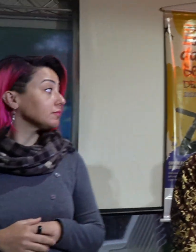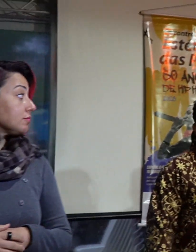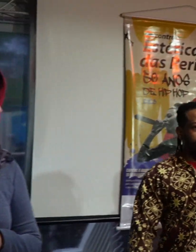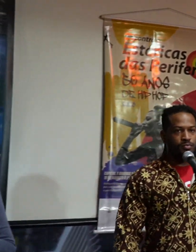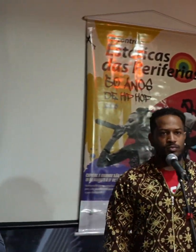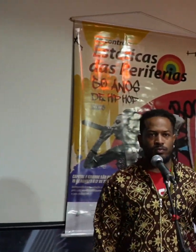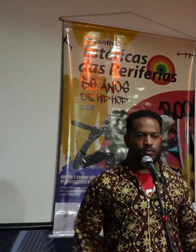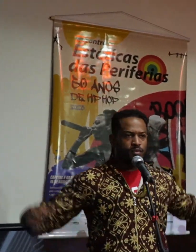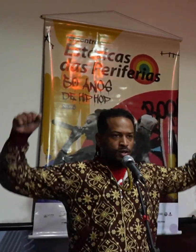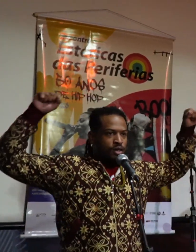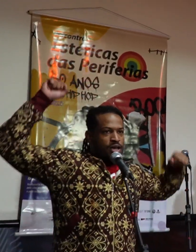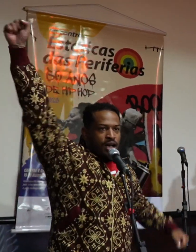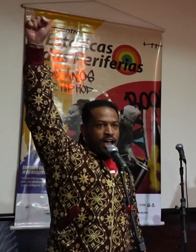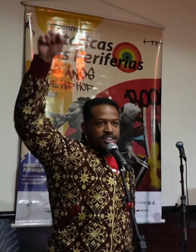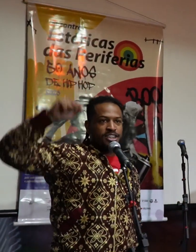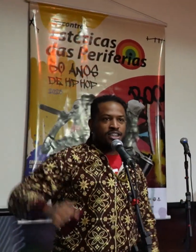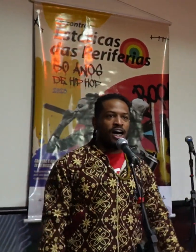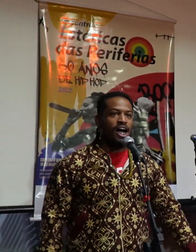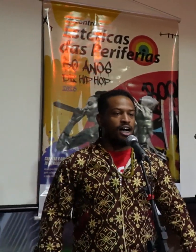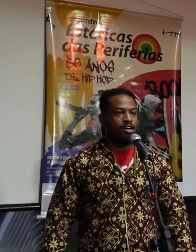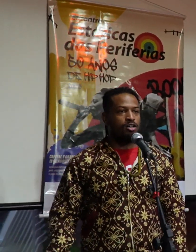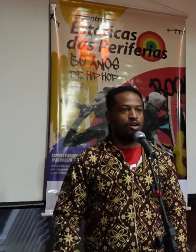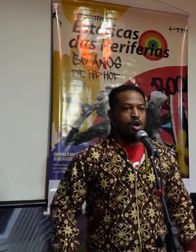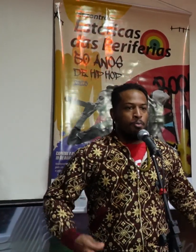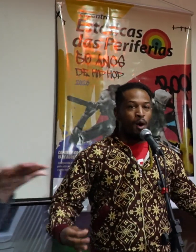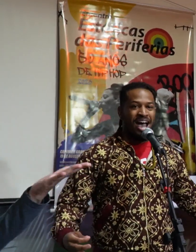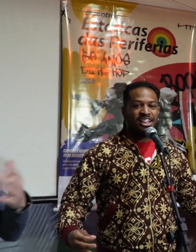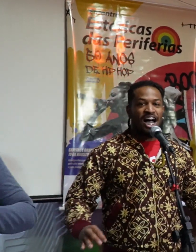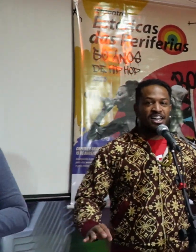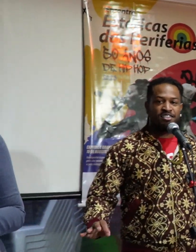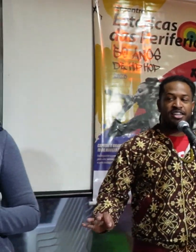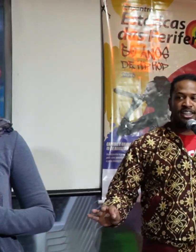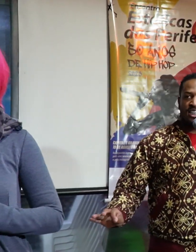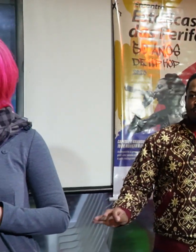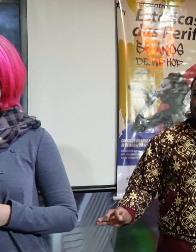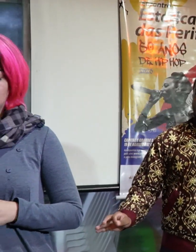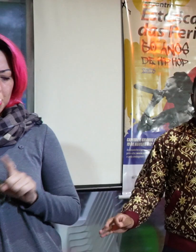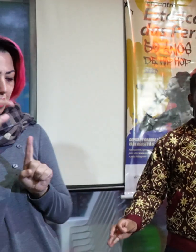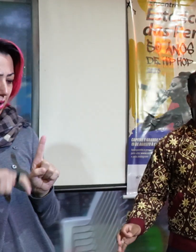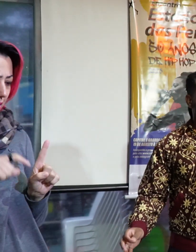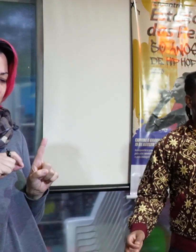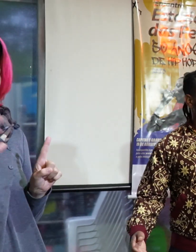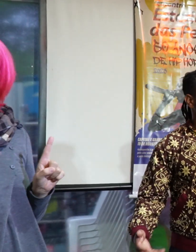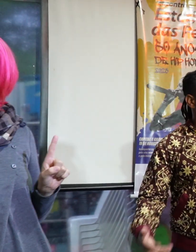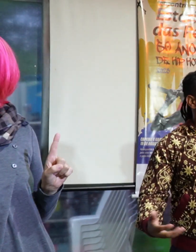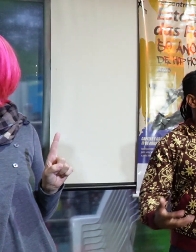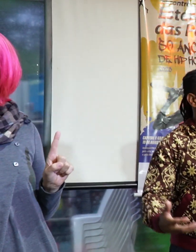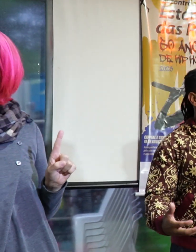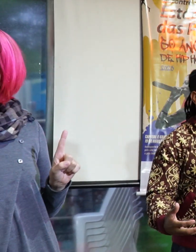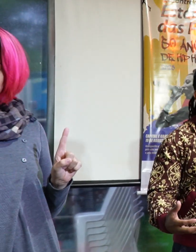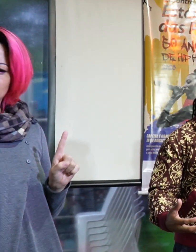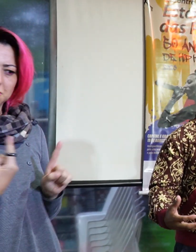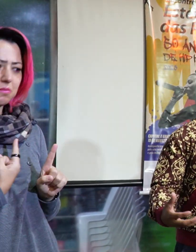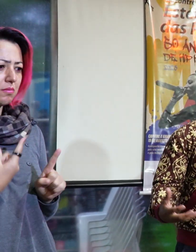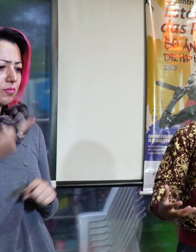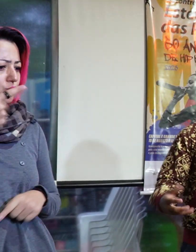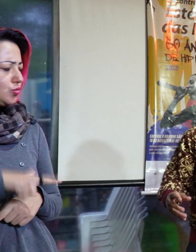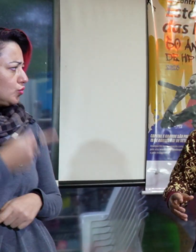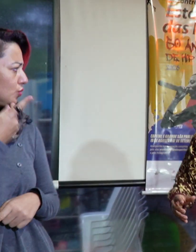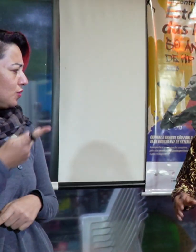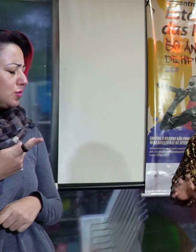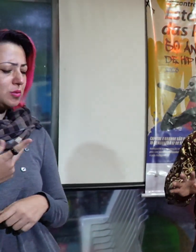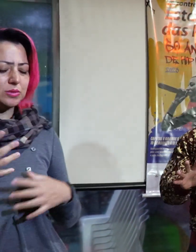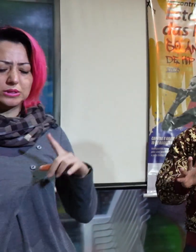Ética, periferia é pô! Ética! Poeta aqui, Quinte já falou, mas eu volto a repetir. Que